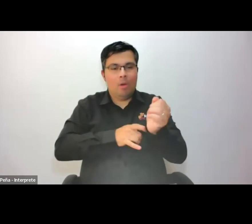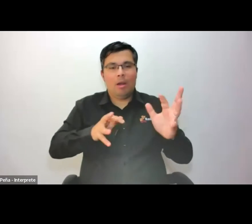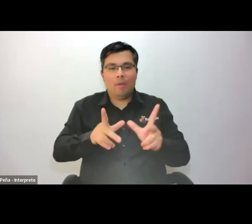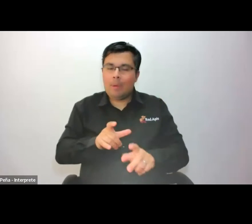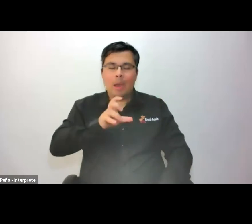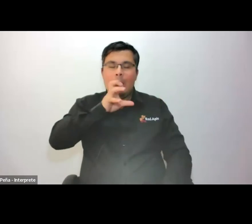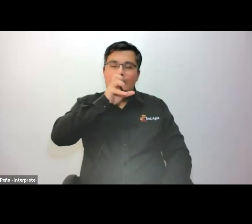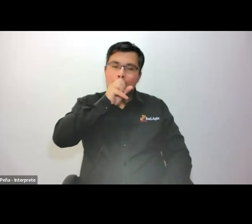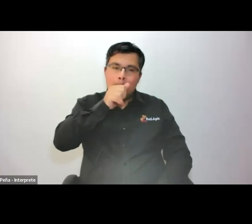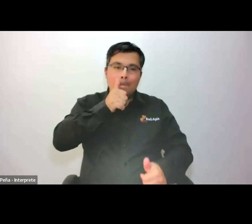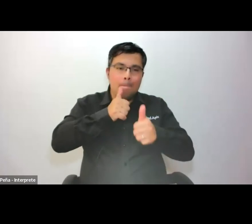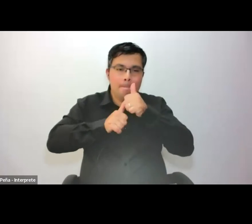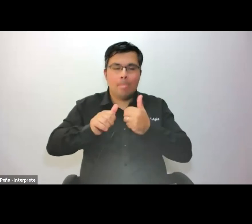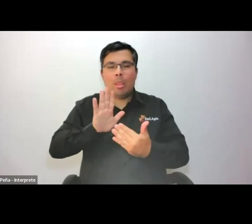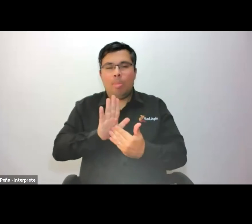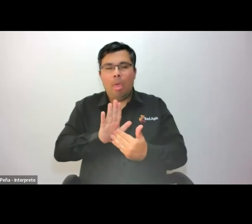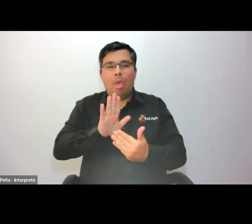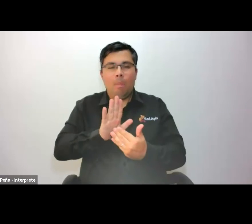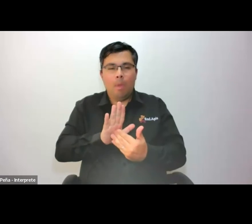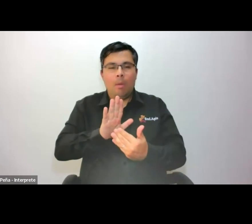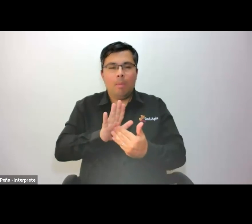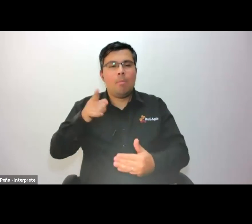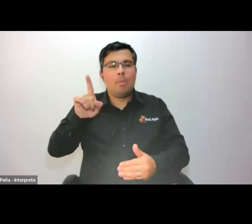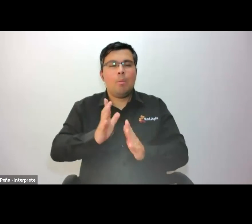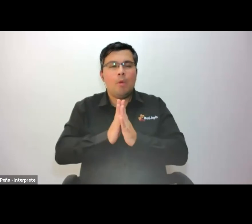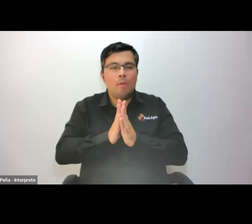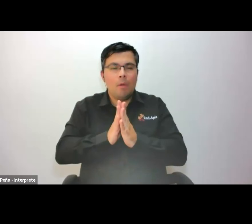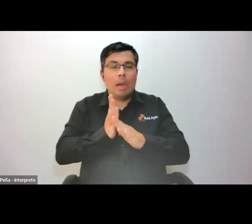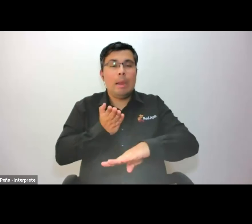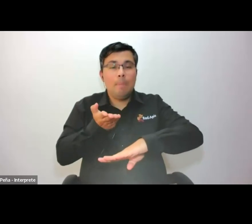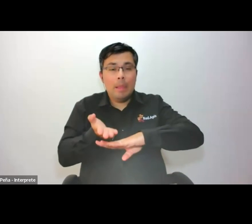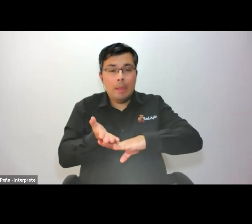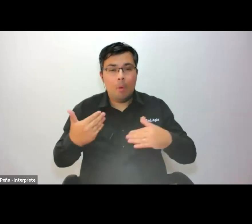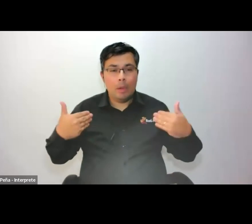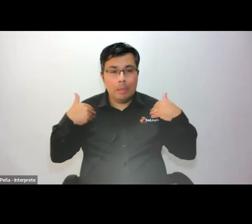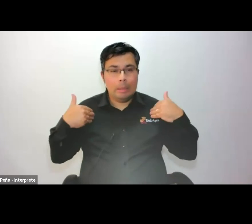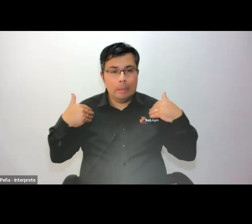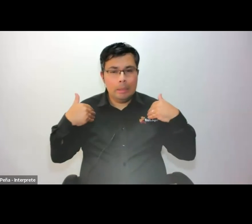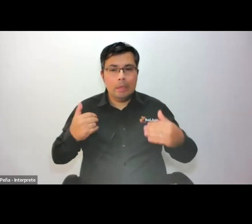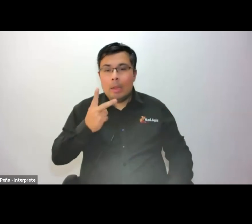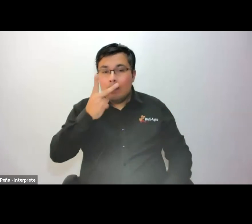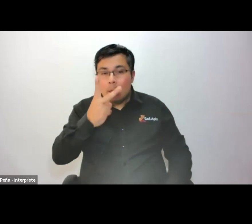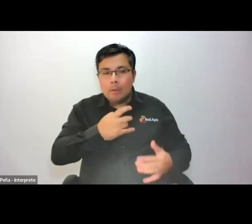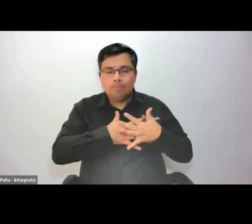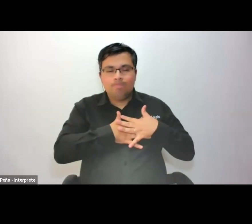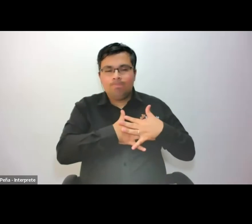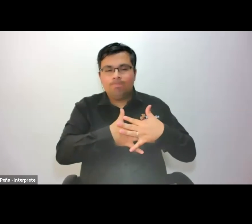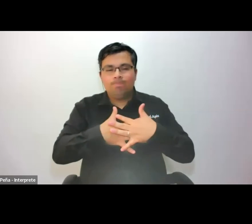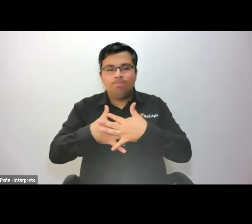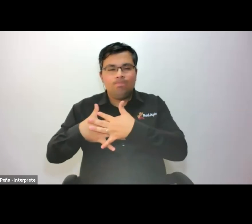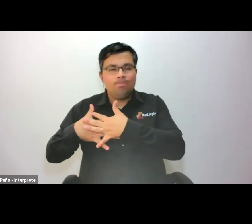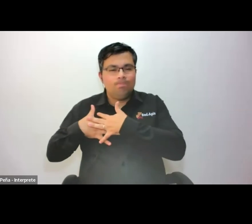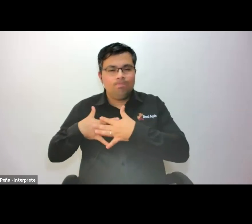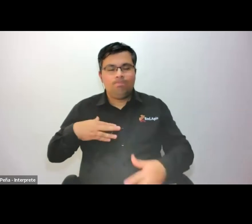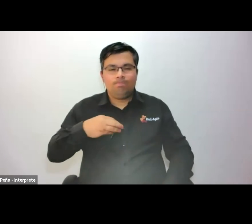le pedimos ahora este ejercicio de mirada compasiva, como decías tú también, Marcela, con